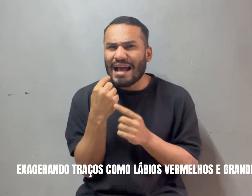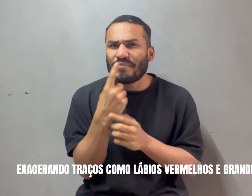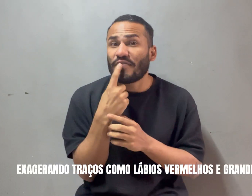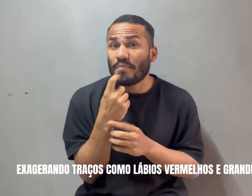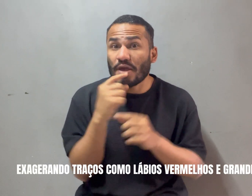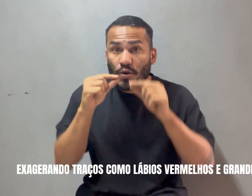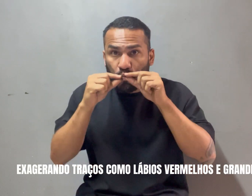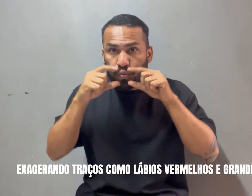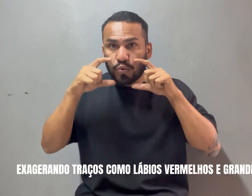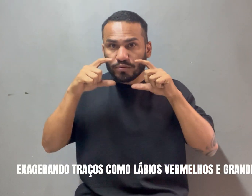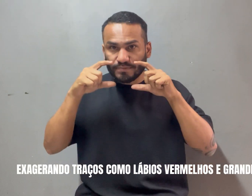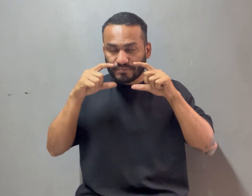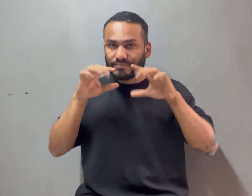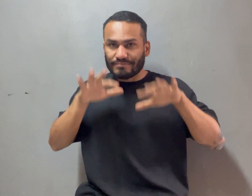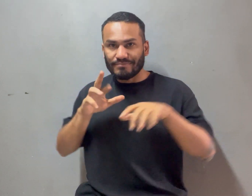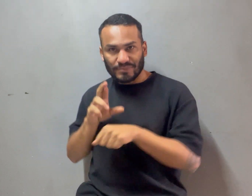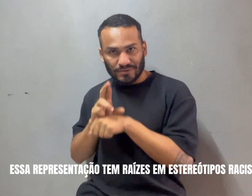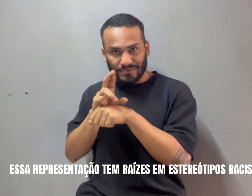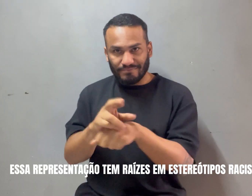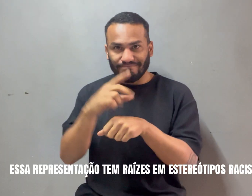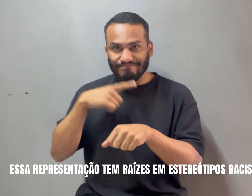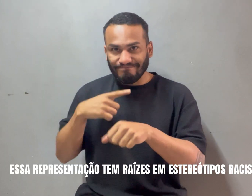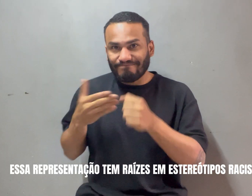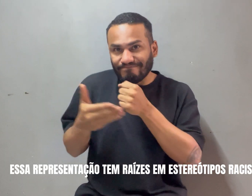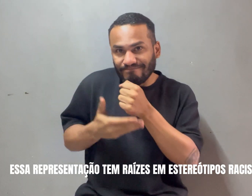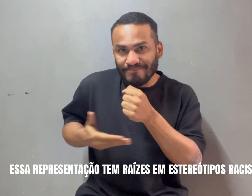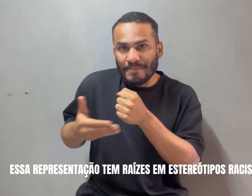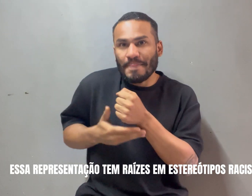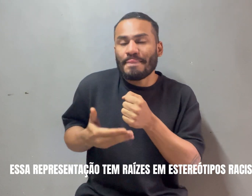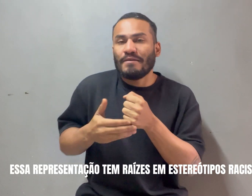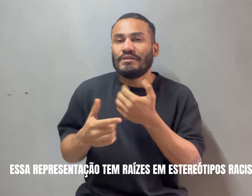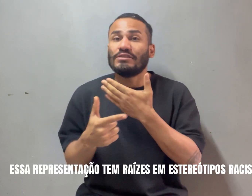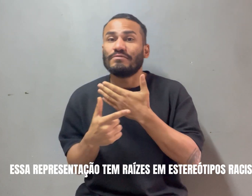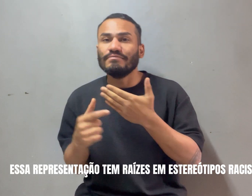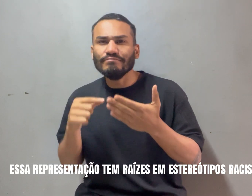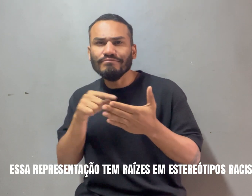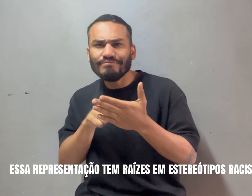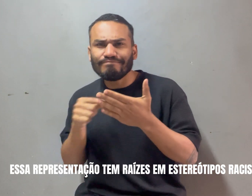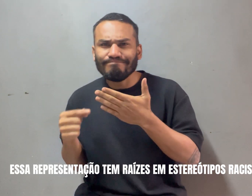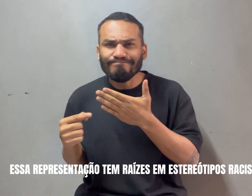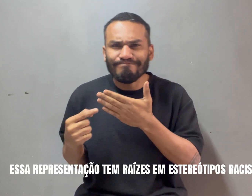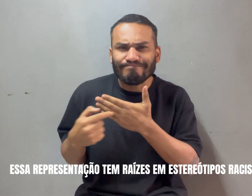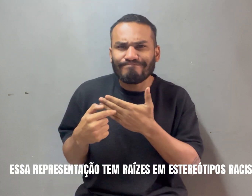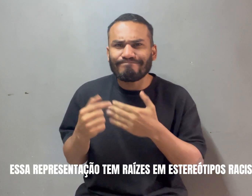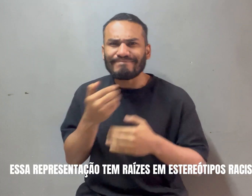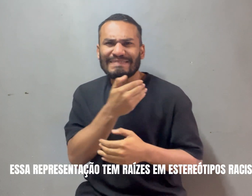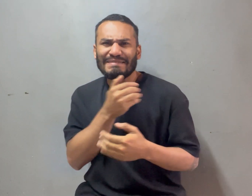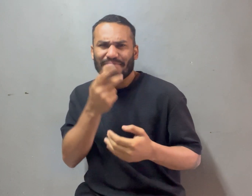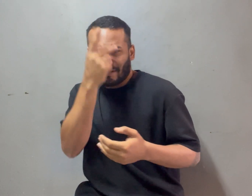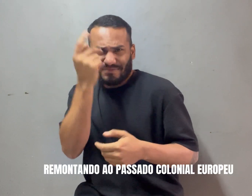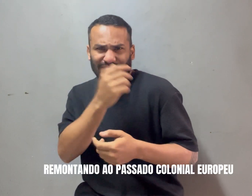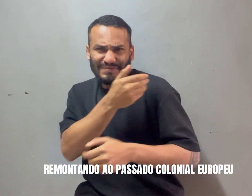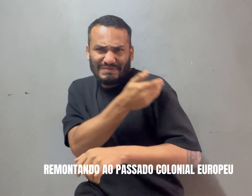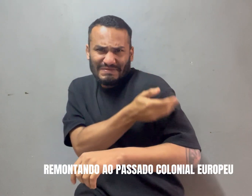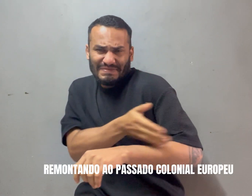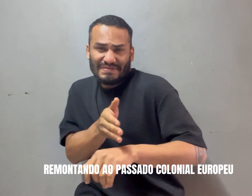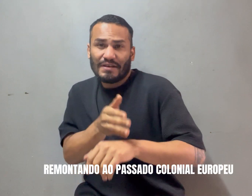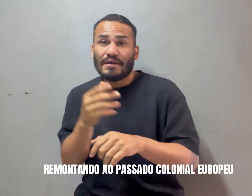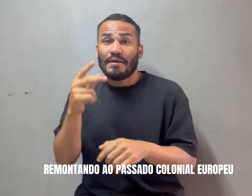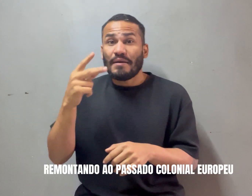lábios vermelhos e grandes. Essa representação tem raízes em estereótipos racistas, remontando ao passado